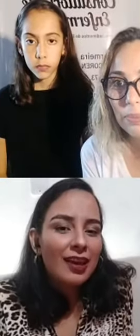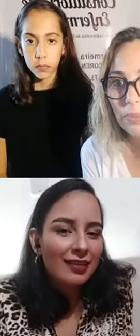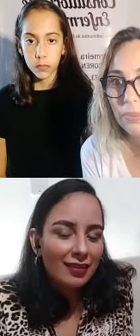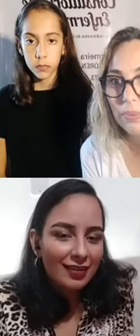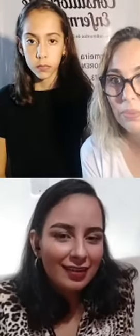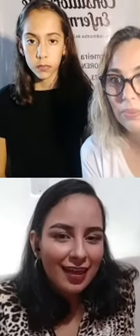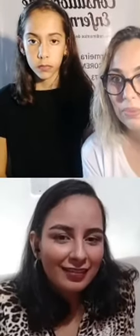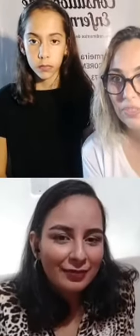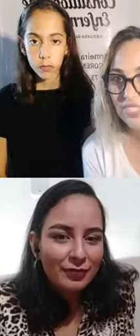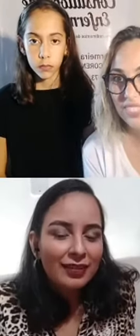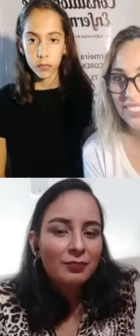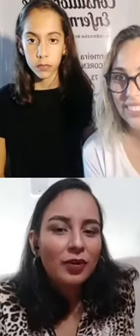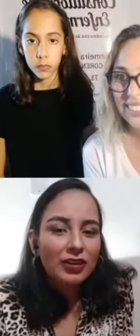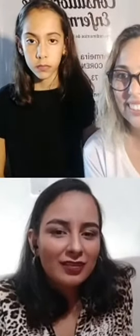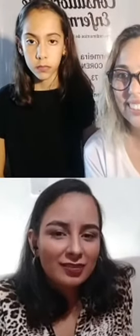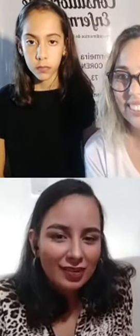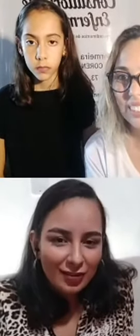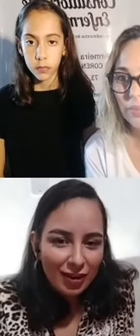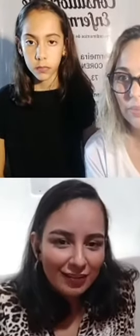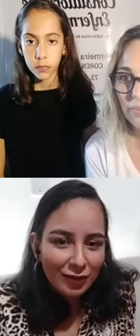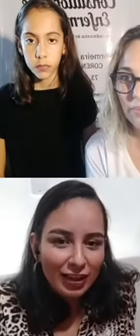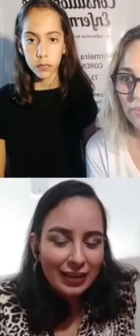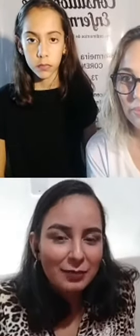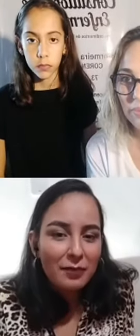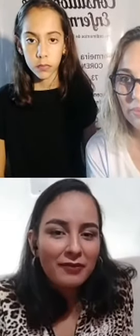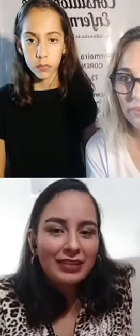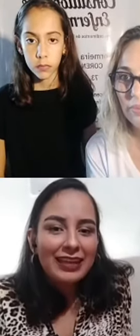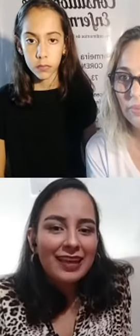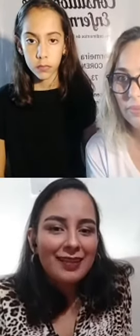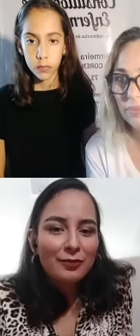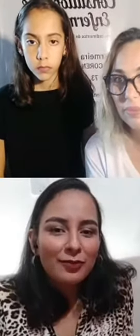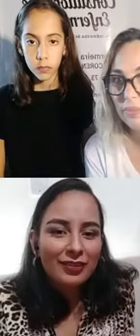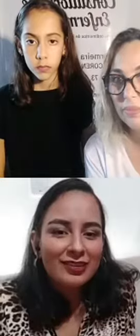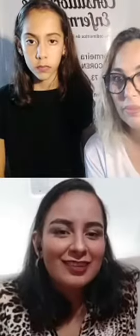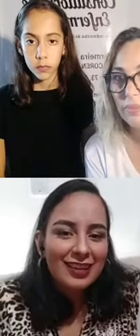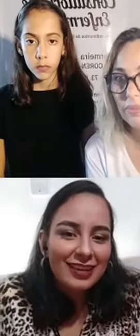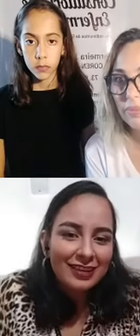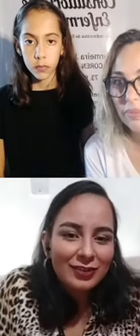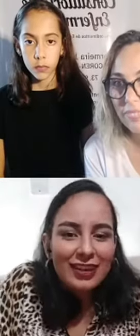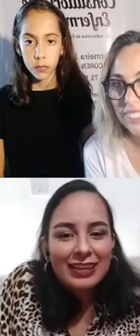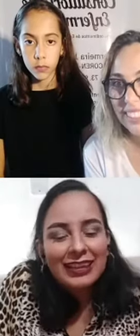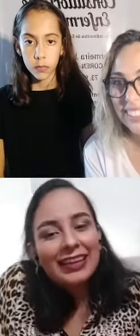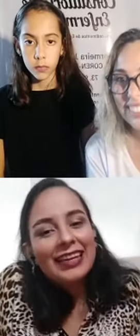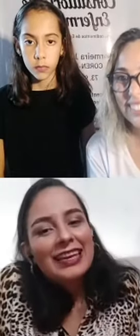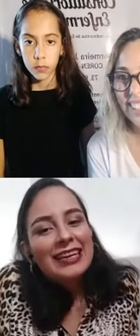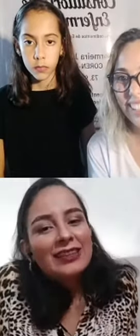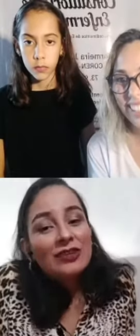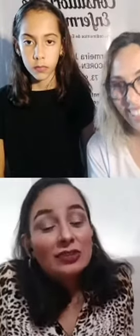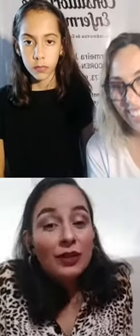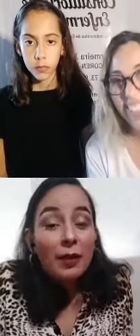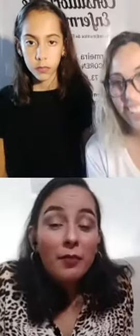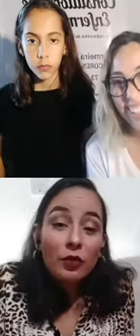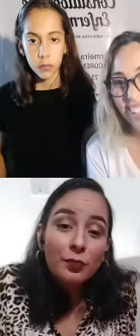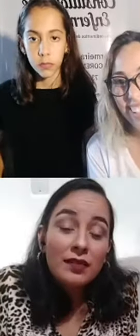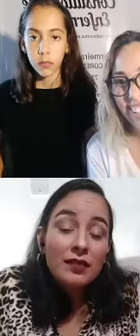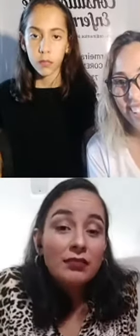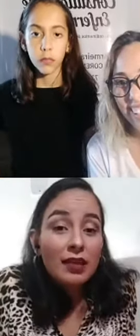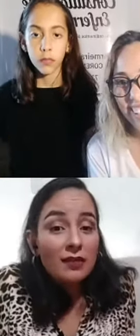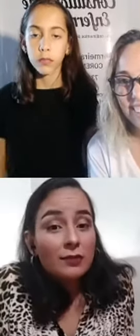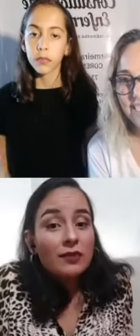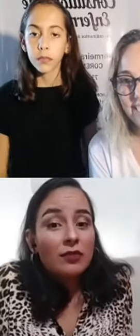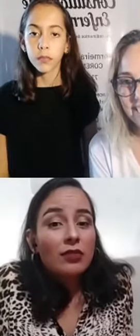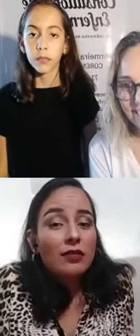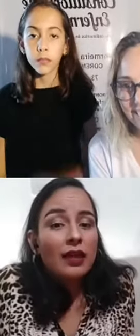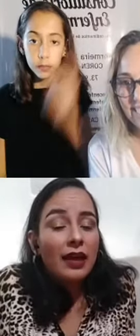dia que reza aqui em casa, bota a Cíntia nas orações dela, que minha mãe vai ter que rezar por Cíntia 100 anos aí, né? Então a gente fica muito pensando